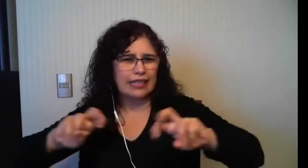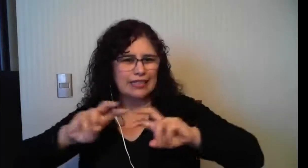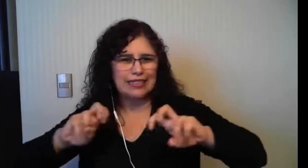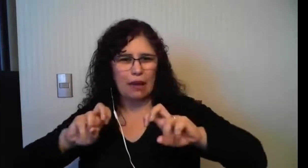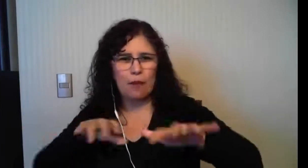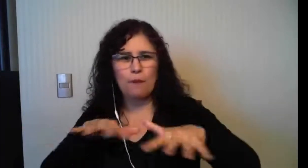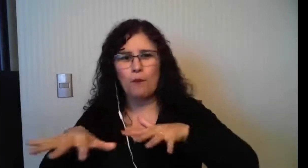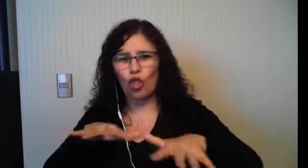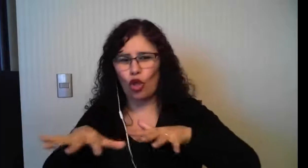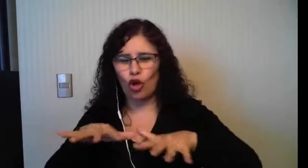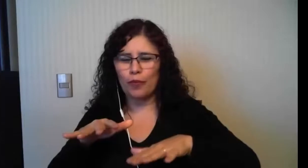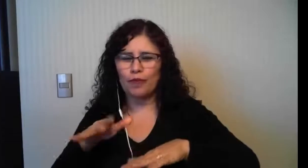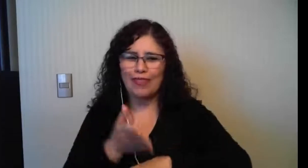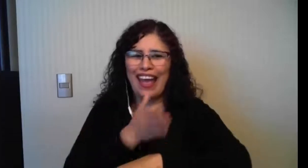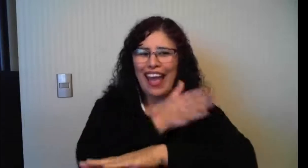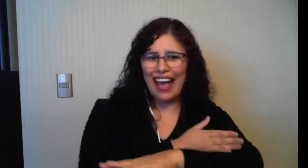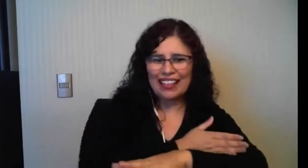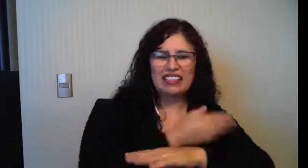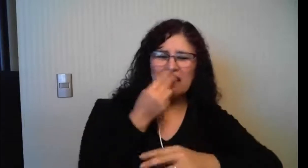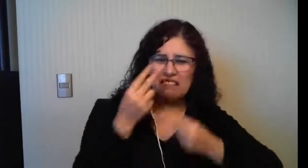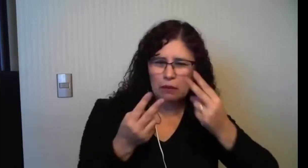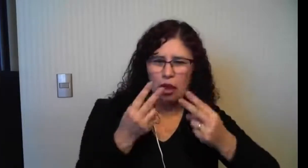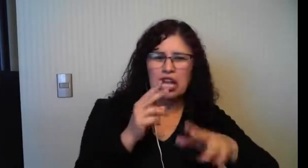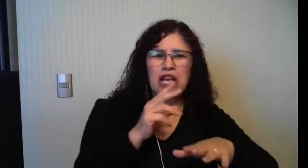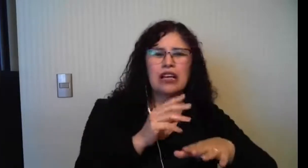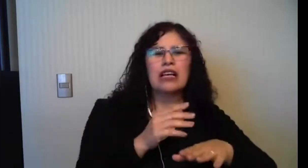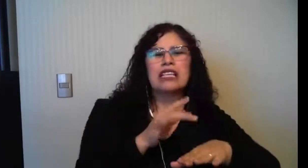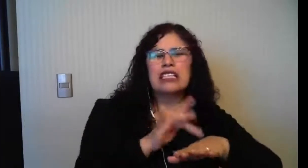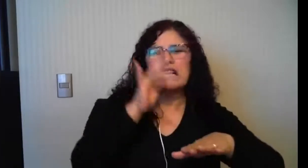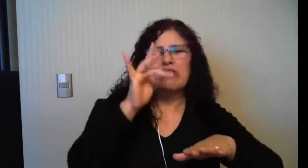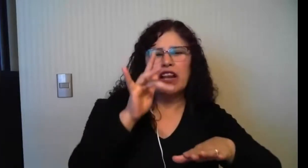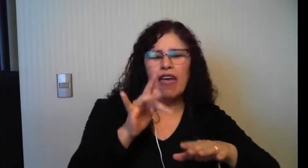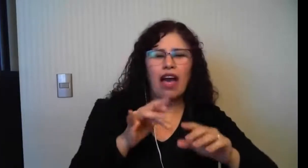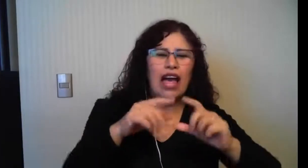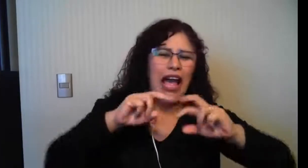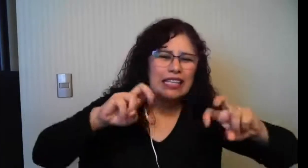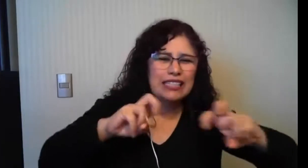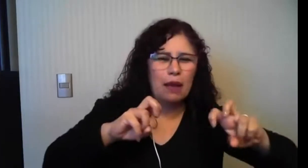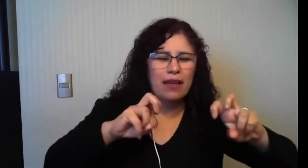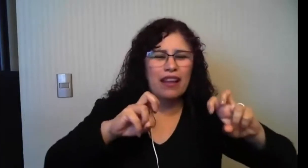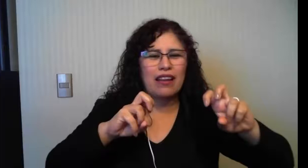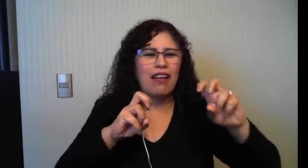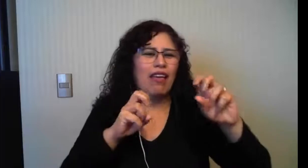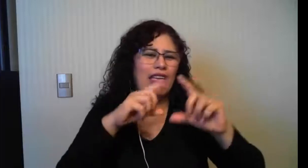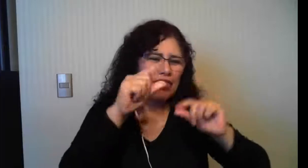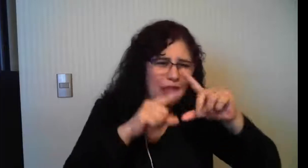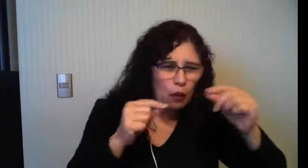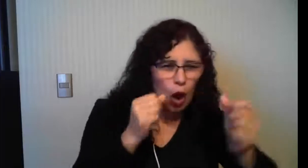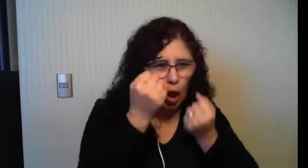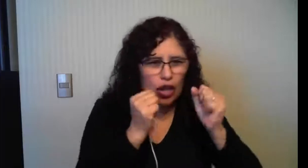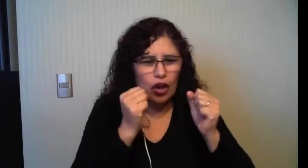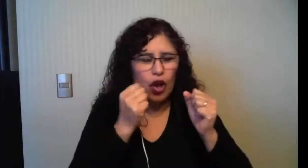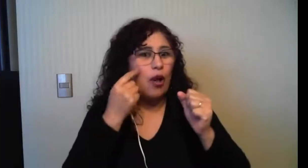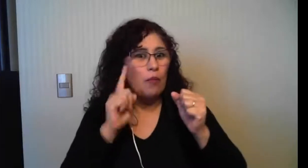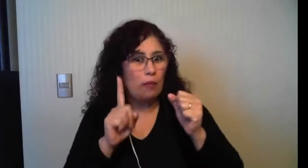neurológicos, ya evaluamos funciones cognitivas, sensibilidad, evaluamos conciencia, ¿cierto? Pero omitimos